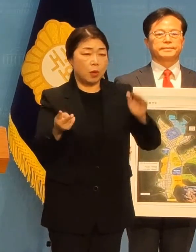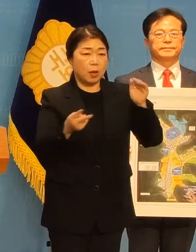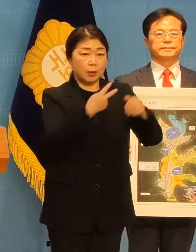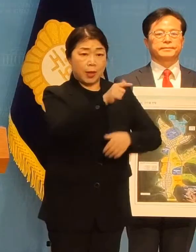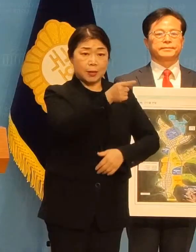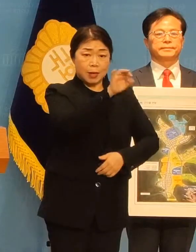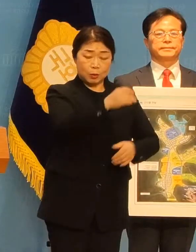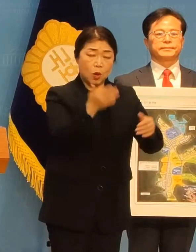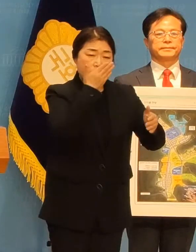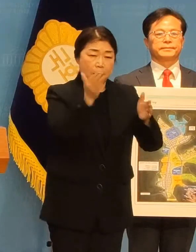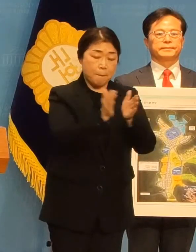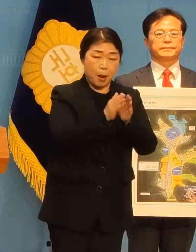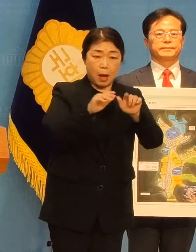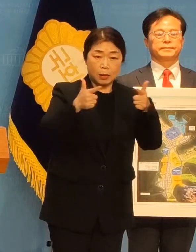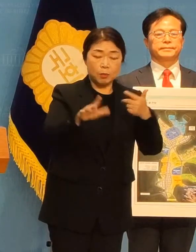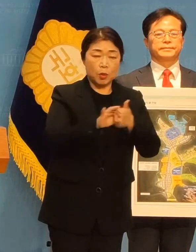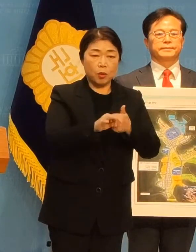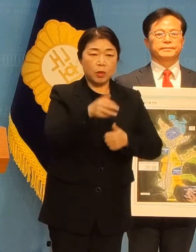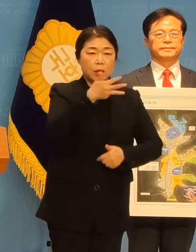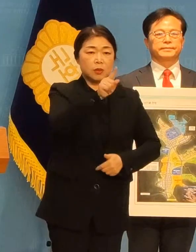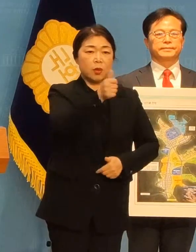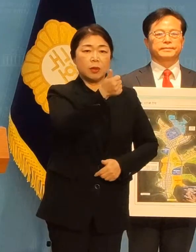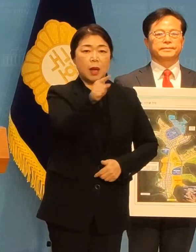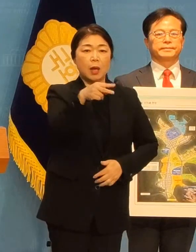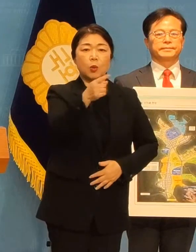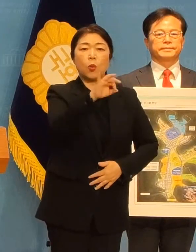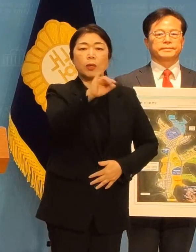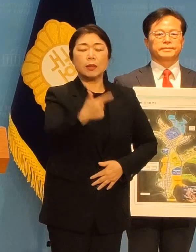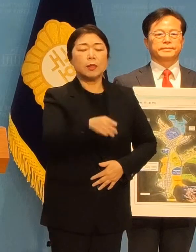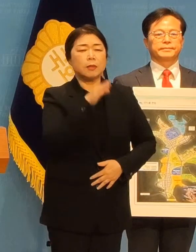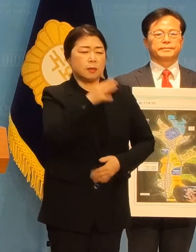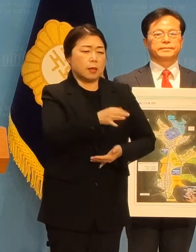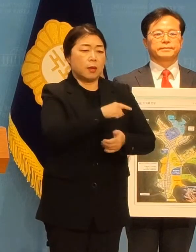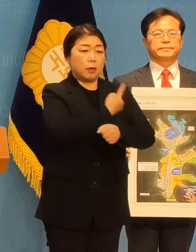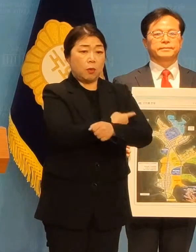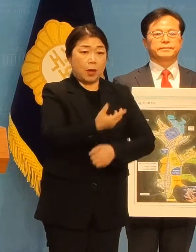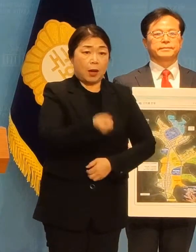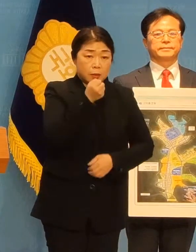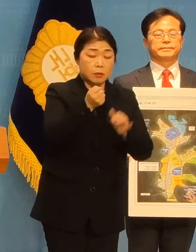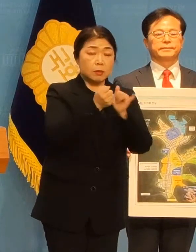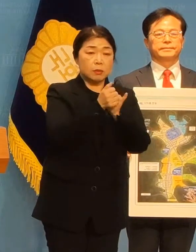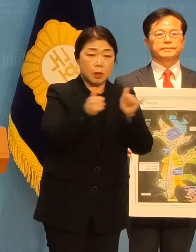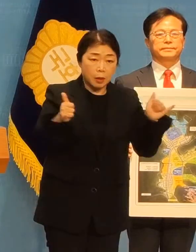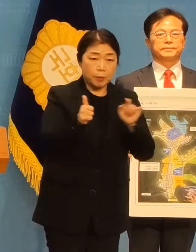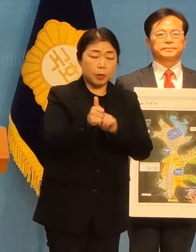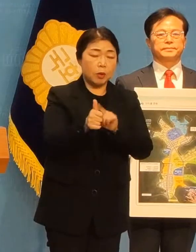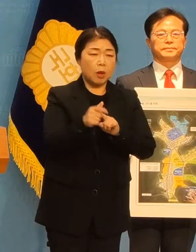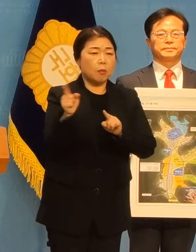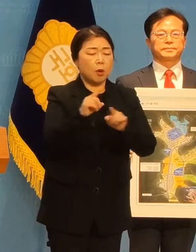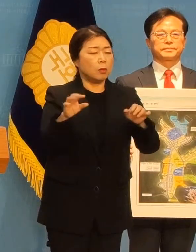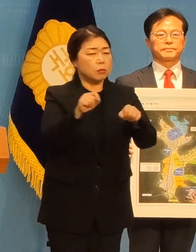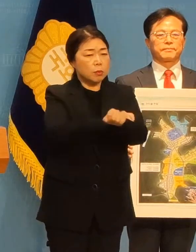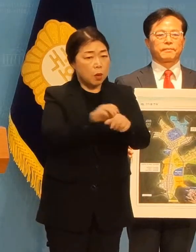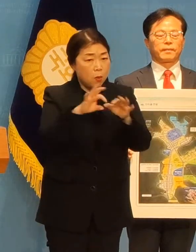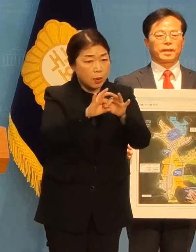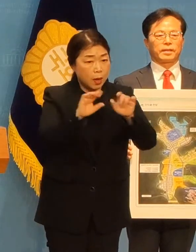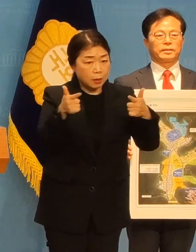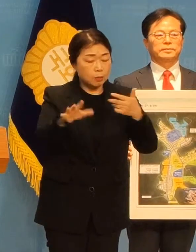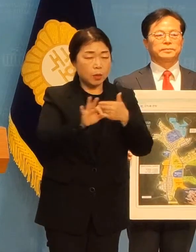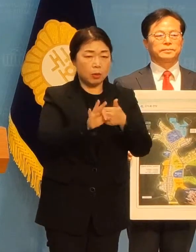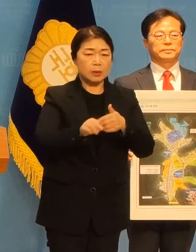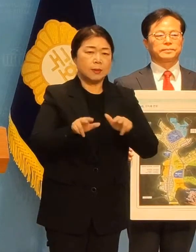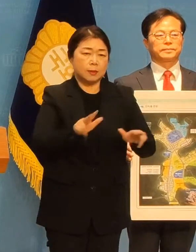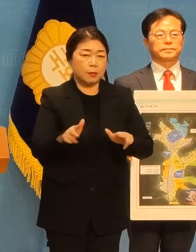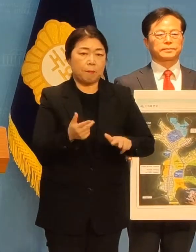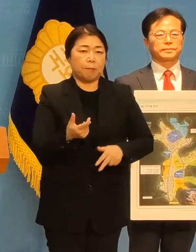아니라면 천화동인 1호 실질 소유주 그분과 아무런 관련성이 없다면 속히 대장동 개발